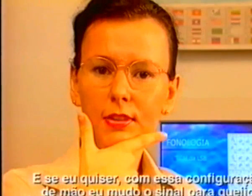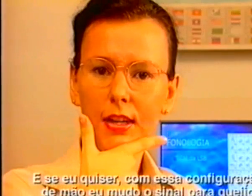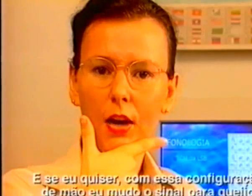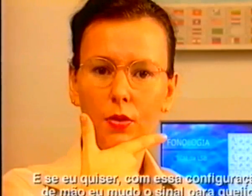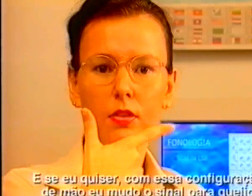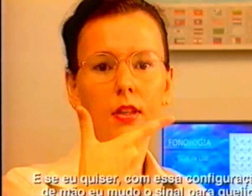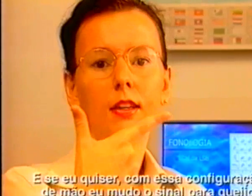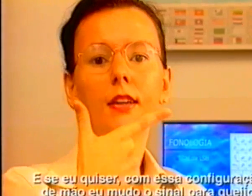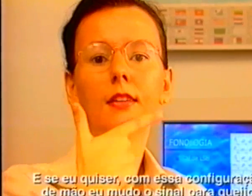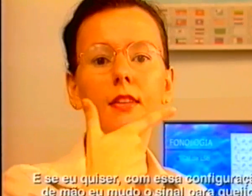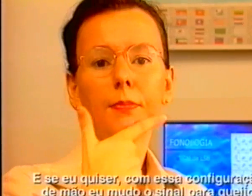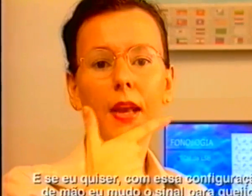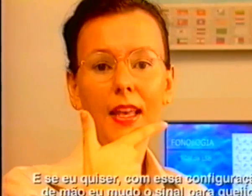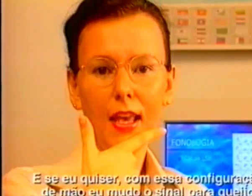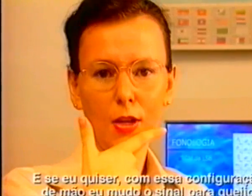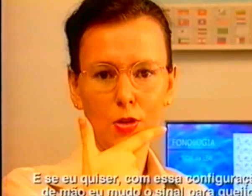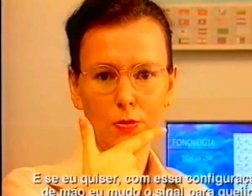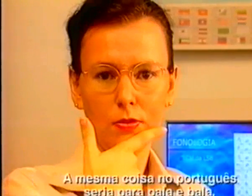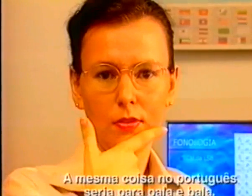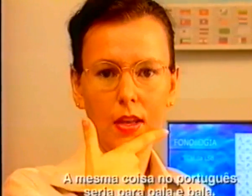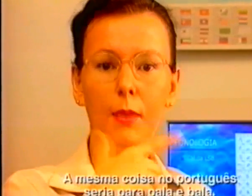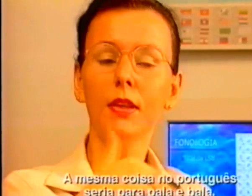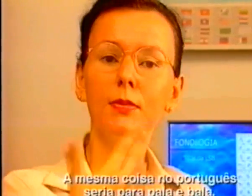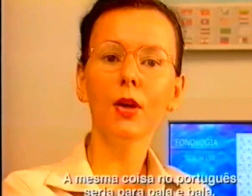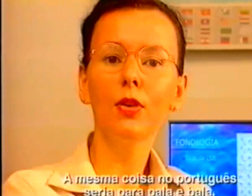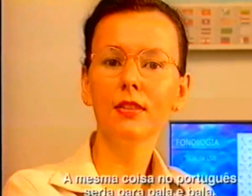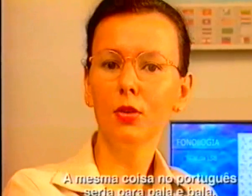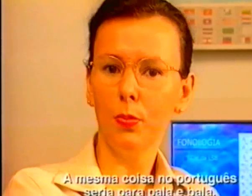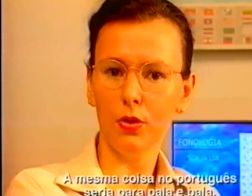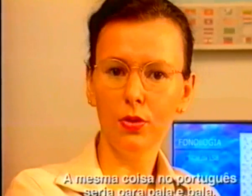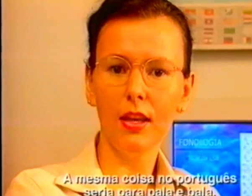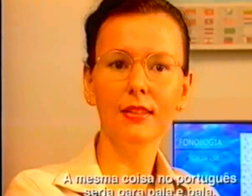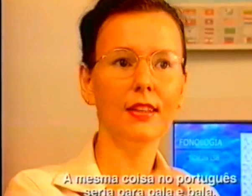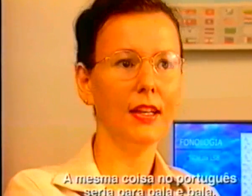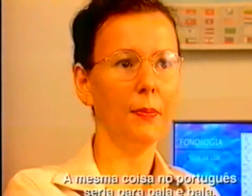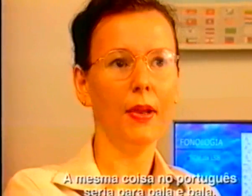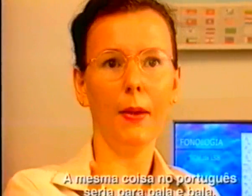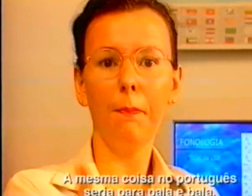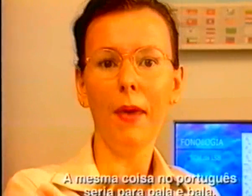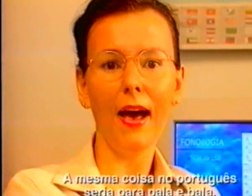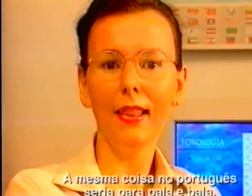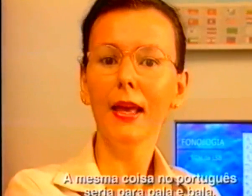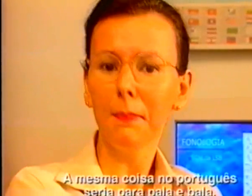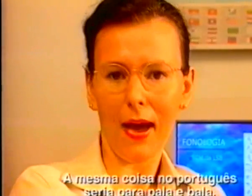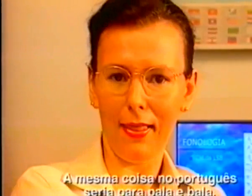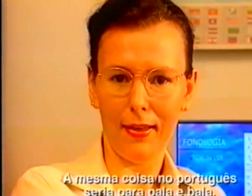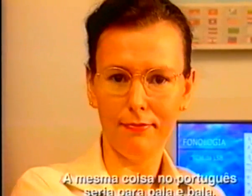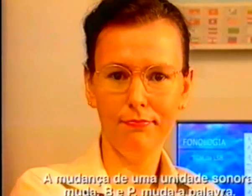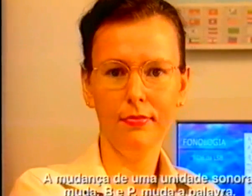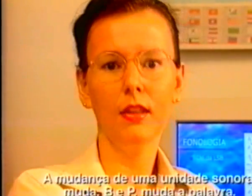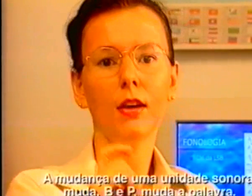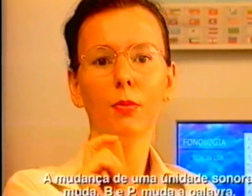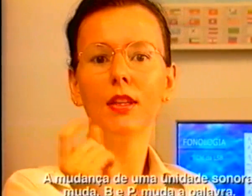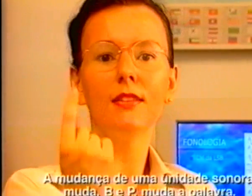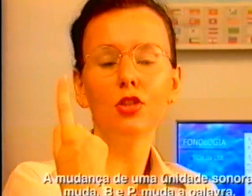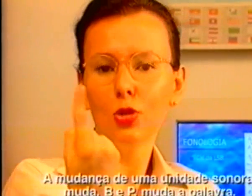mudo o sinal para queijo. A mesma coisa no português seria para pala e bala. A mudança